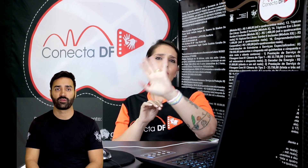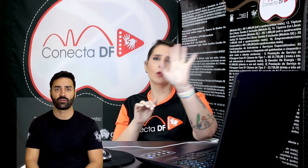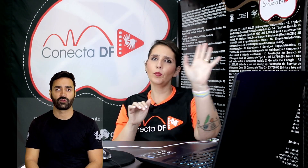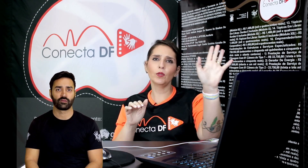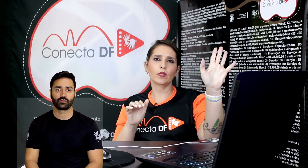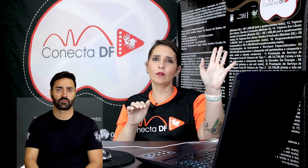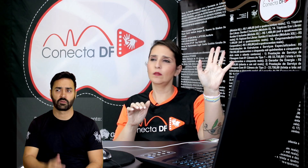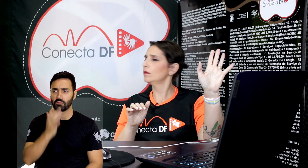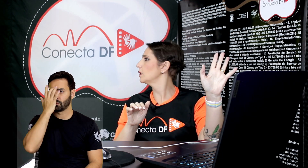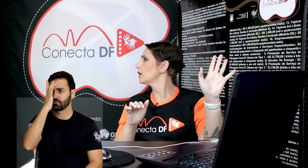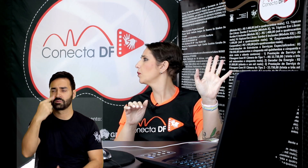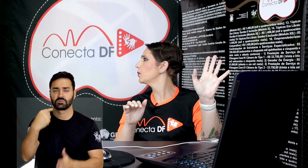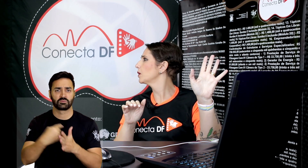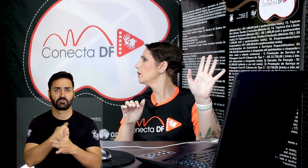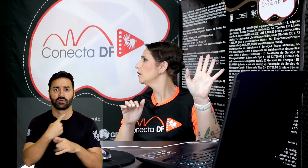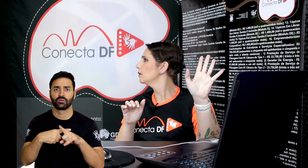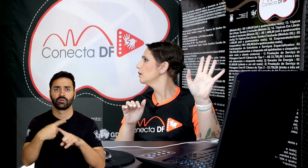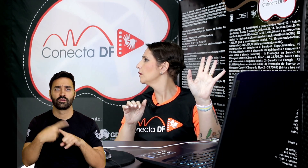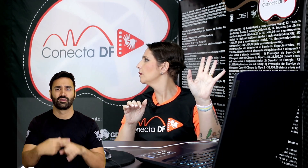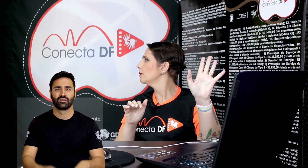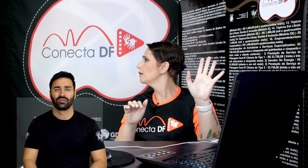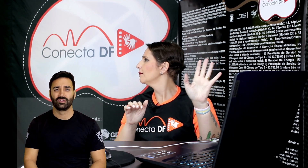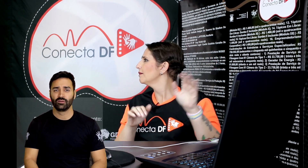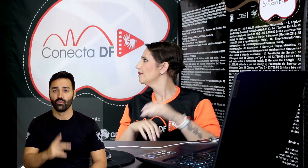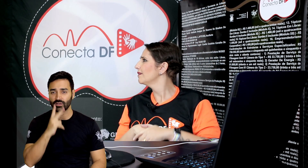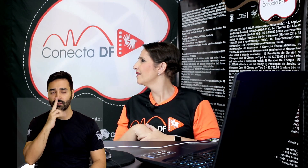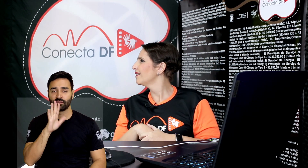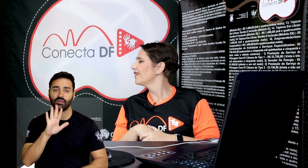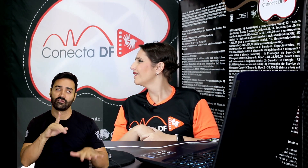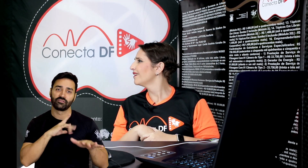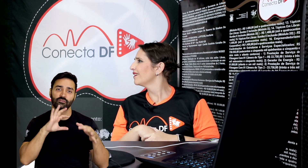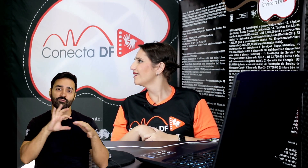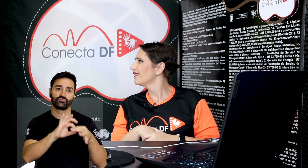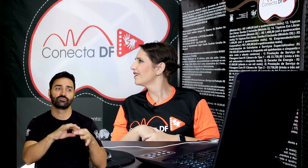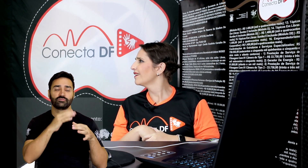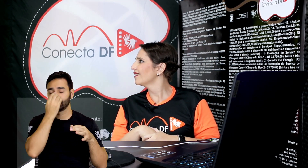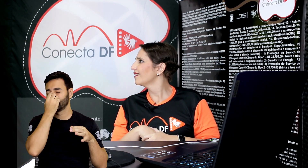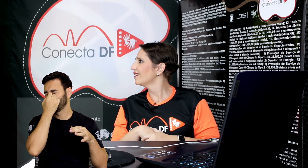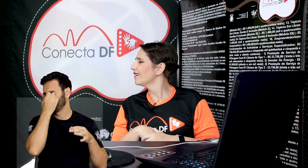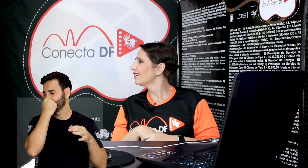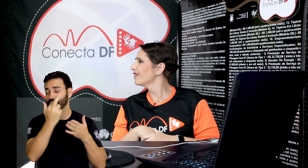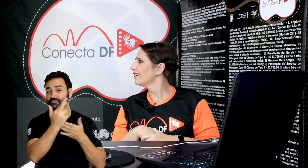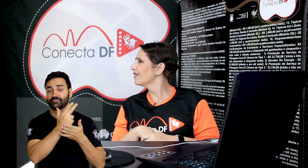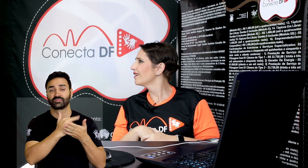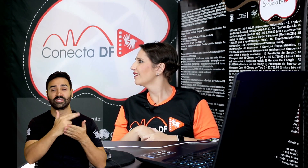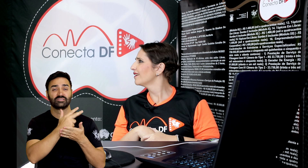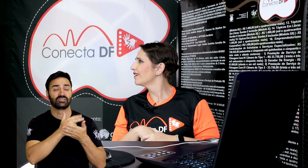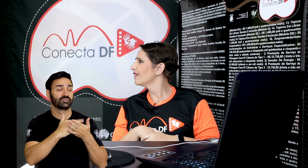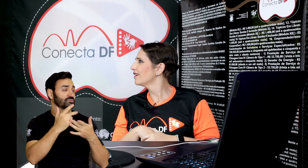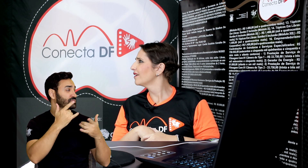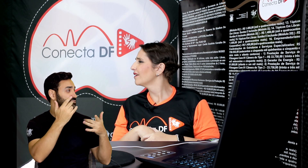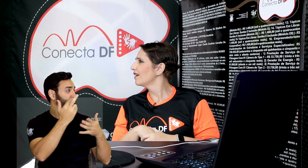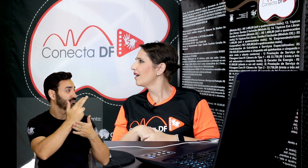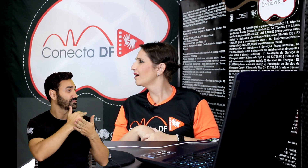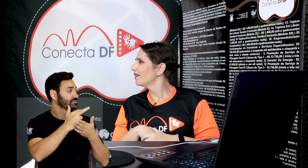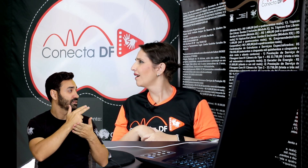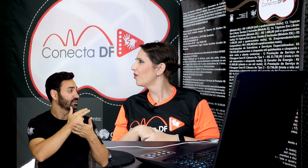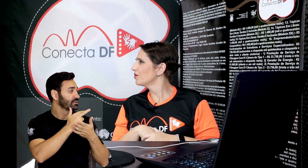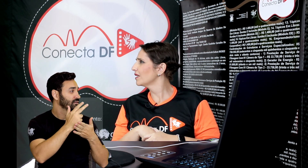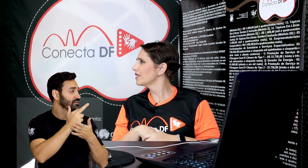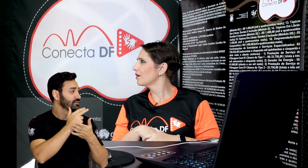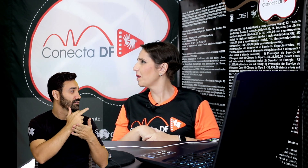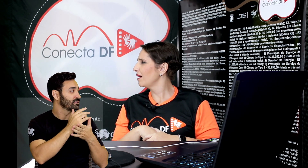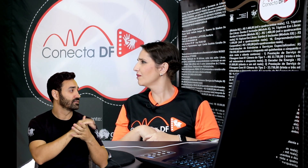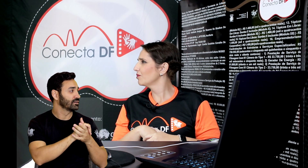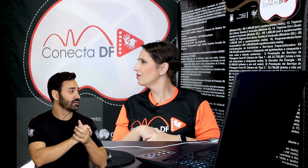me perguntem o porquê. Você sabe o porquê? Eu acho que tem a ver com desenho.